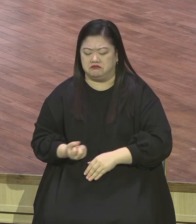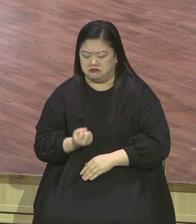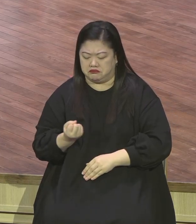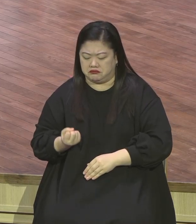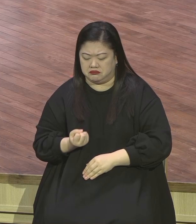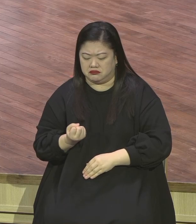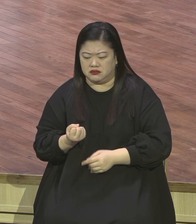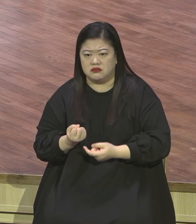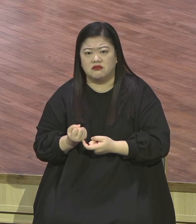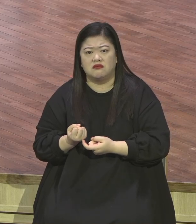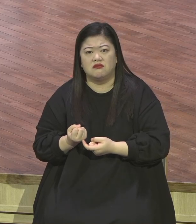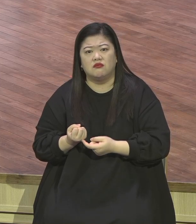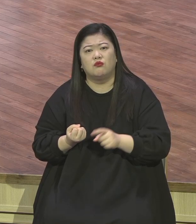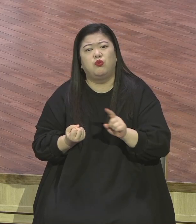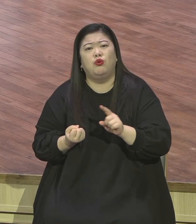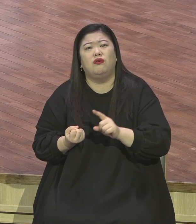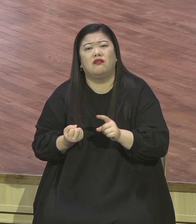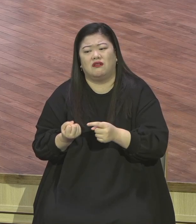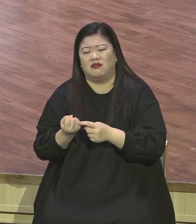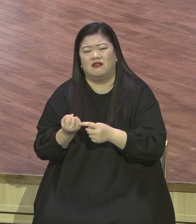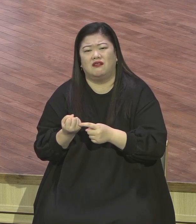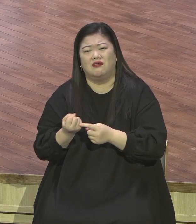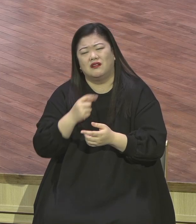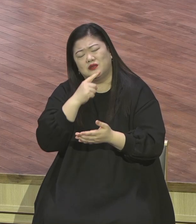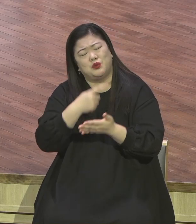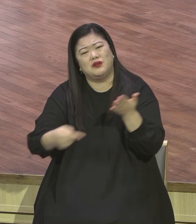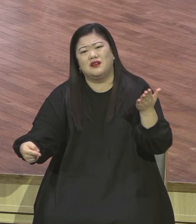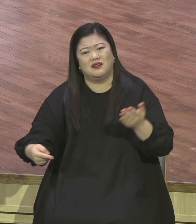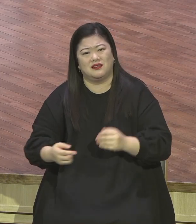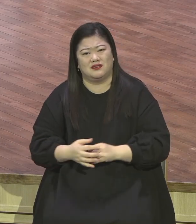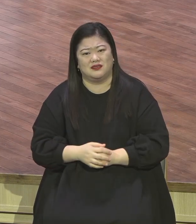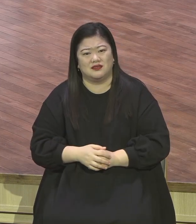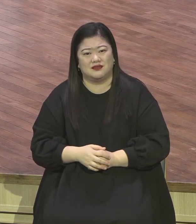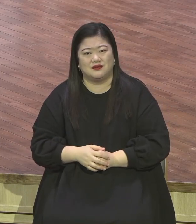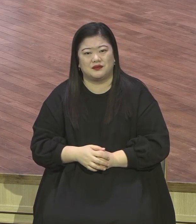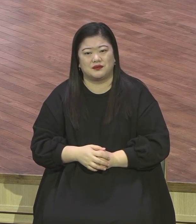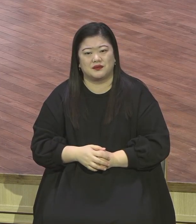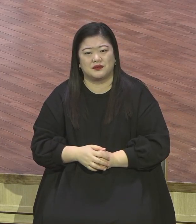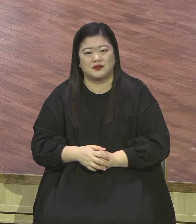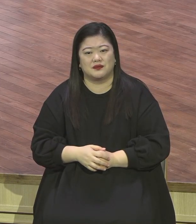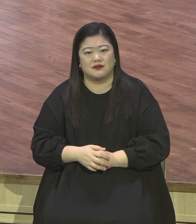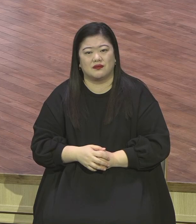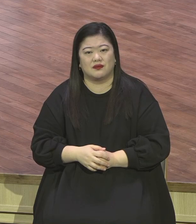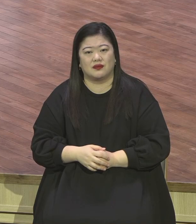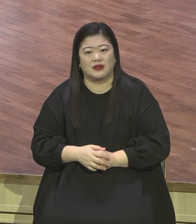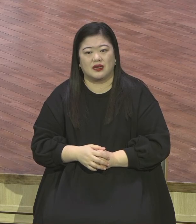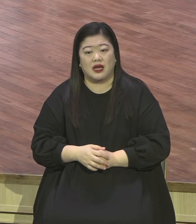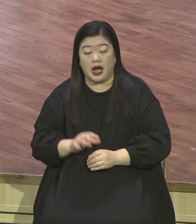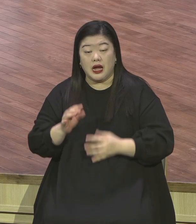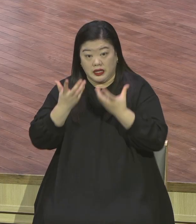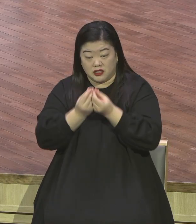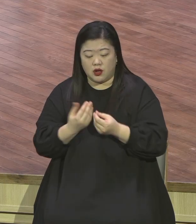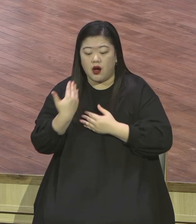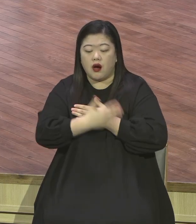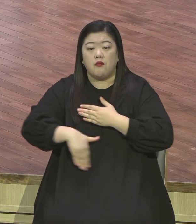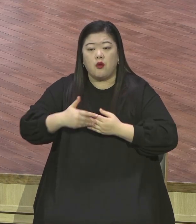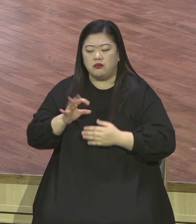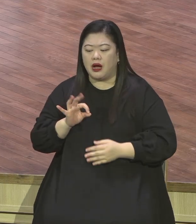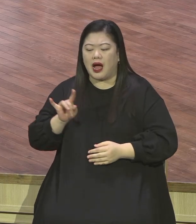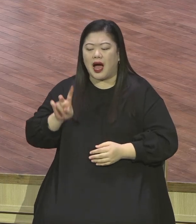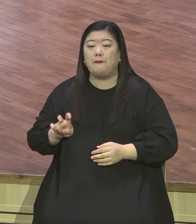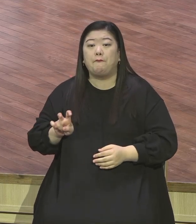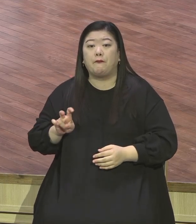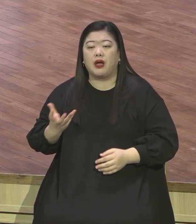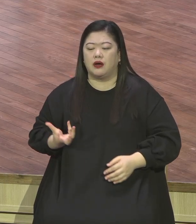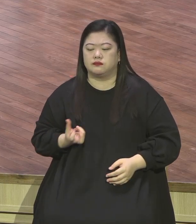먹어본들 뭐 유익이 됩니까 들어본들 아무리 좋은 자연을 본들 암덩어리가 과 있는데 그게